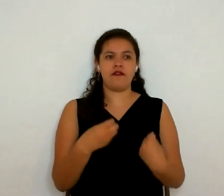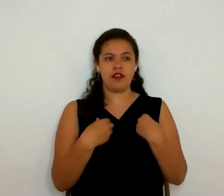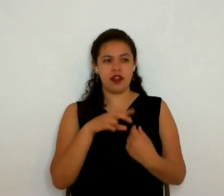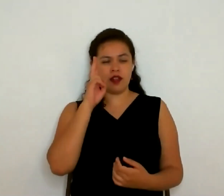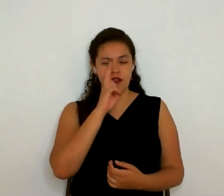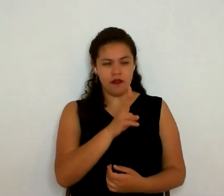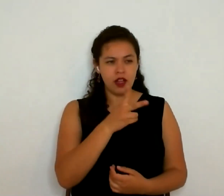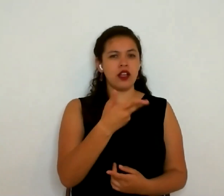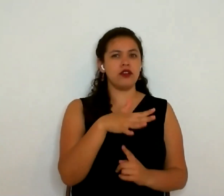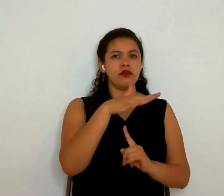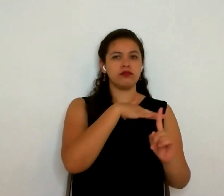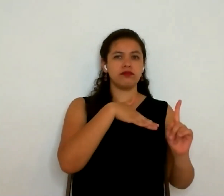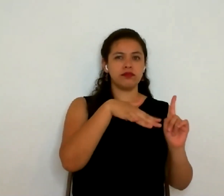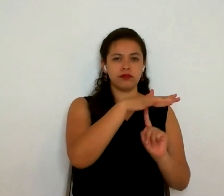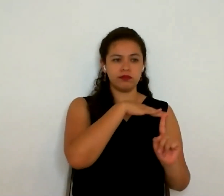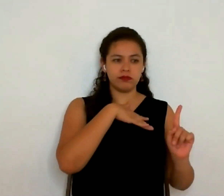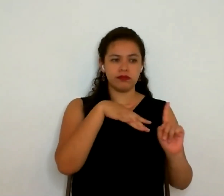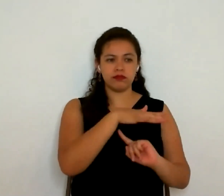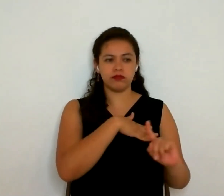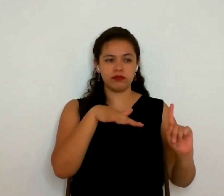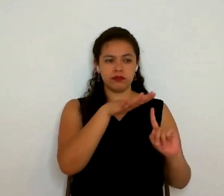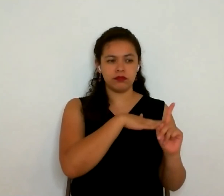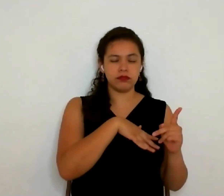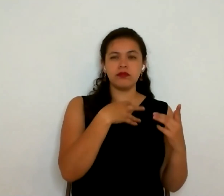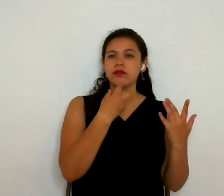la situación y esto pues te da una